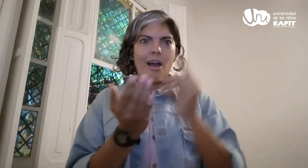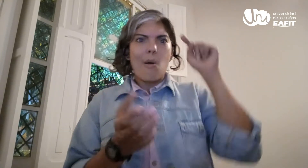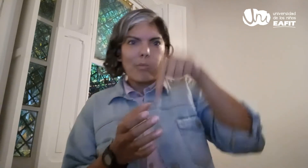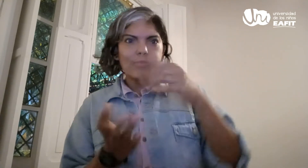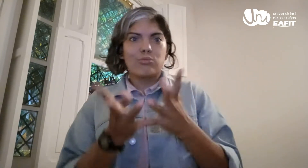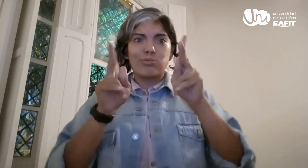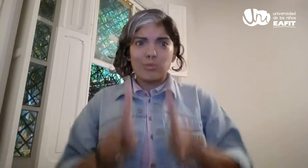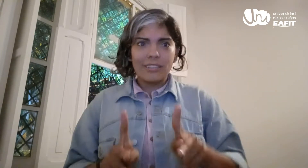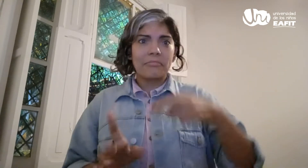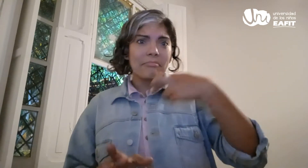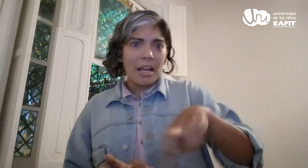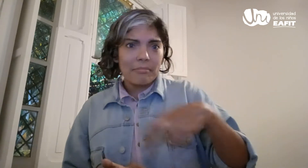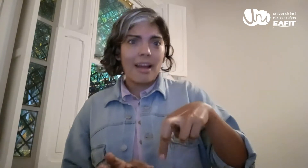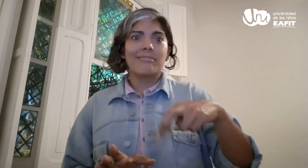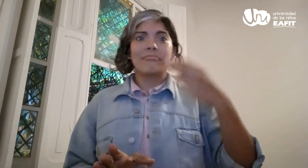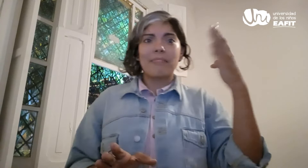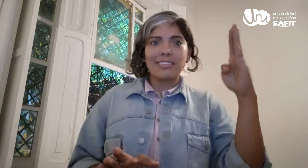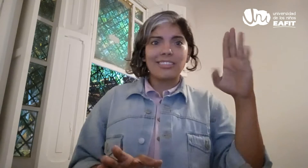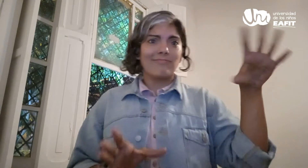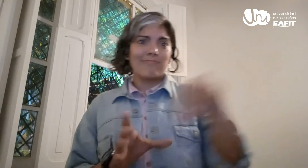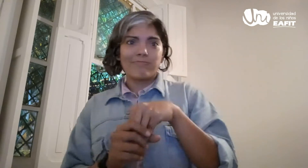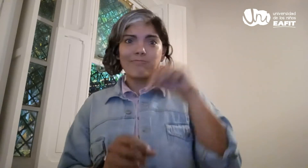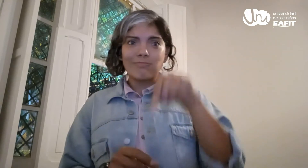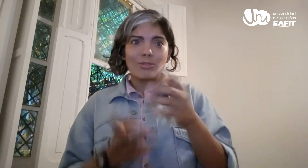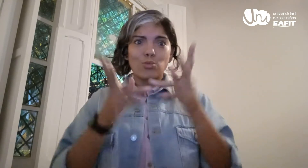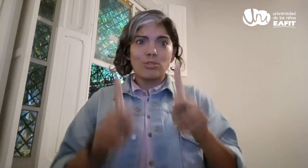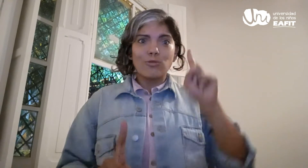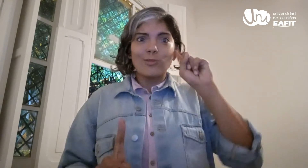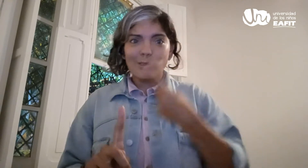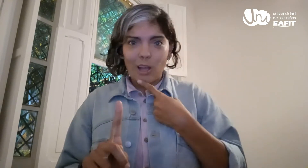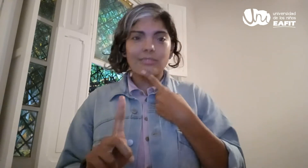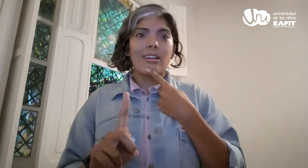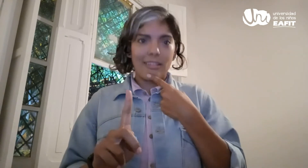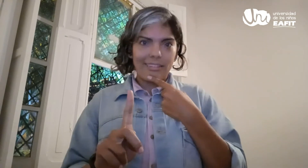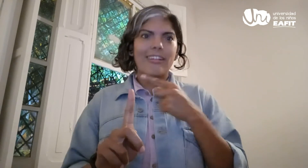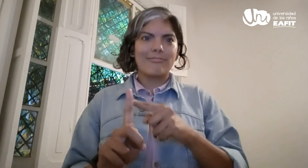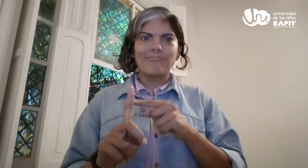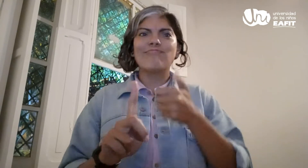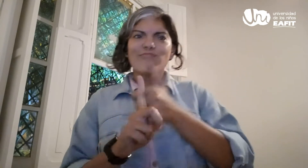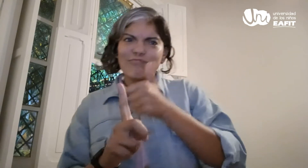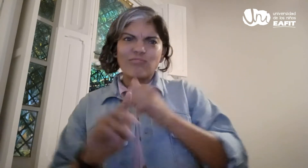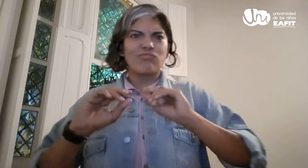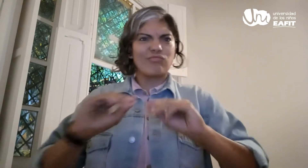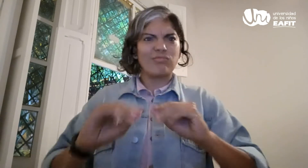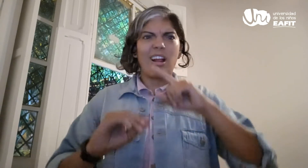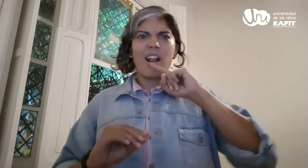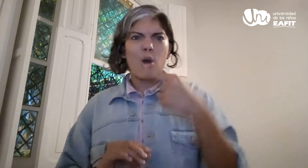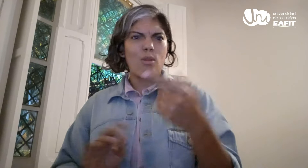básica, primaria y la educación media a las comunidades educativas que cuentan con estudiantes sordos. En esta labor brindo asesoría y